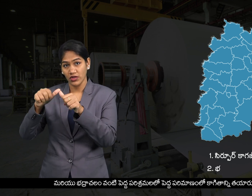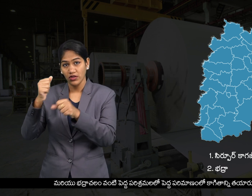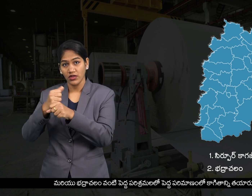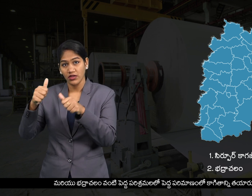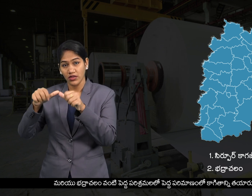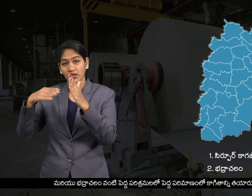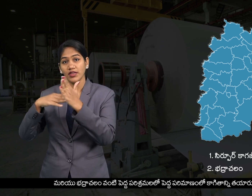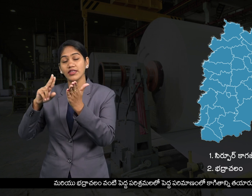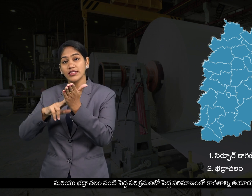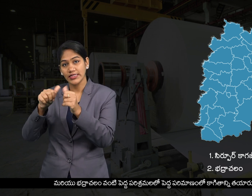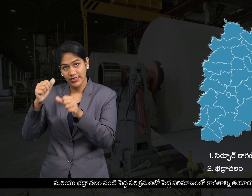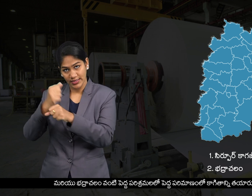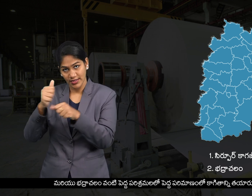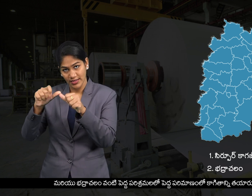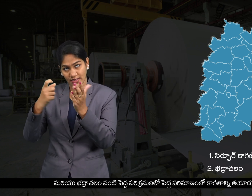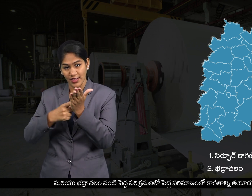చేయడం కోసం